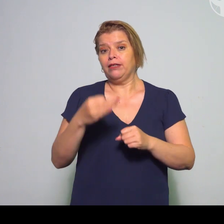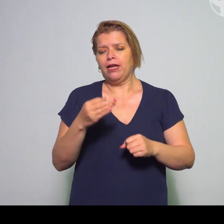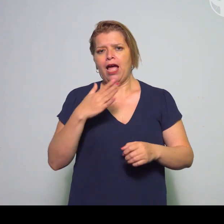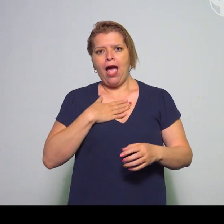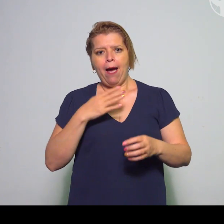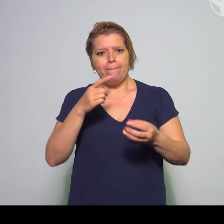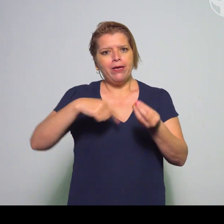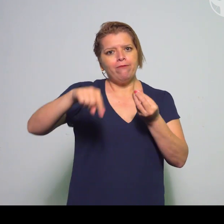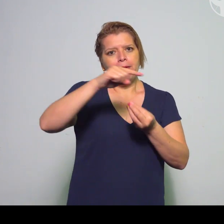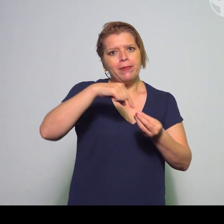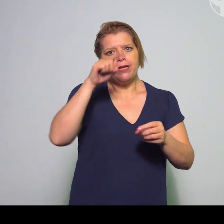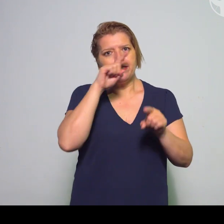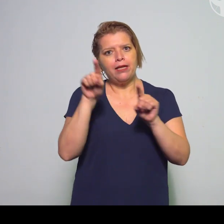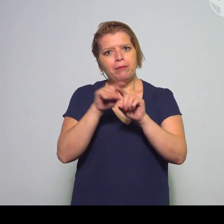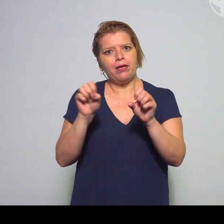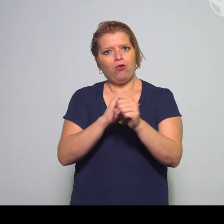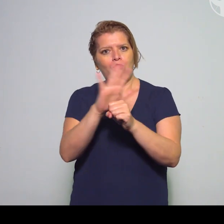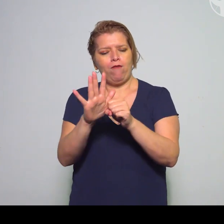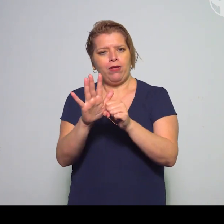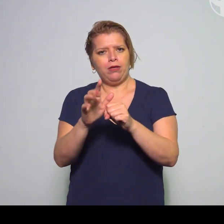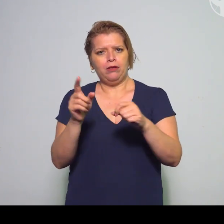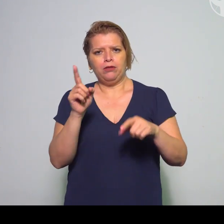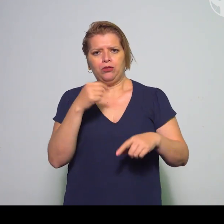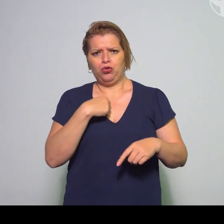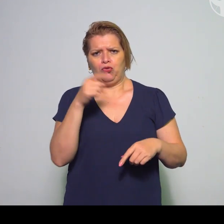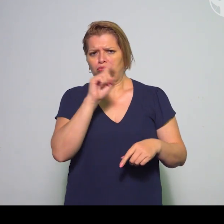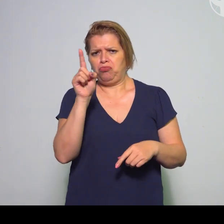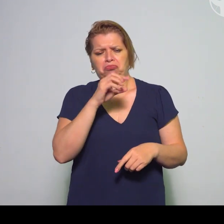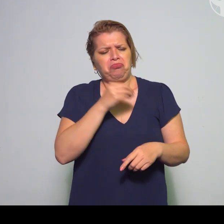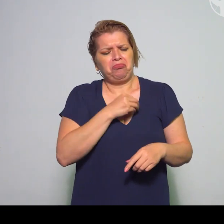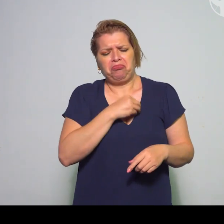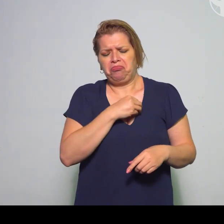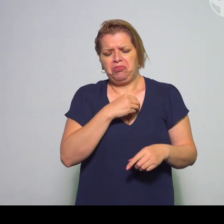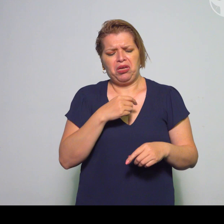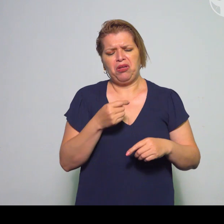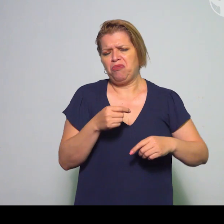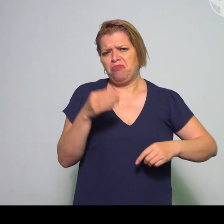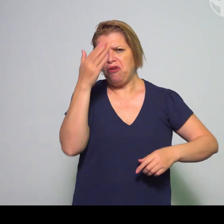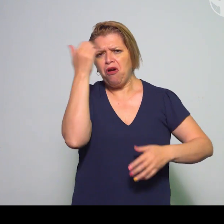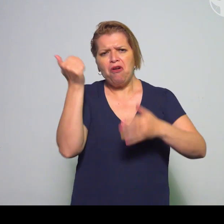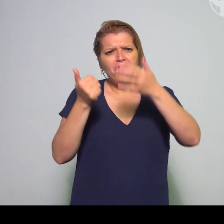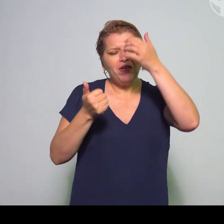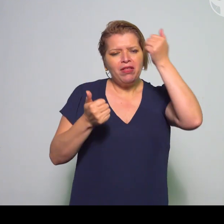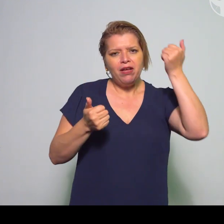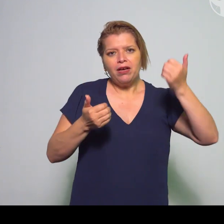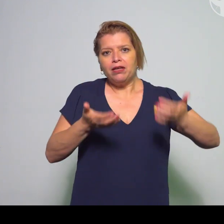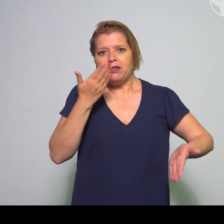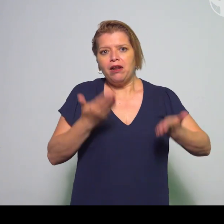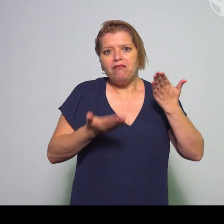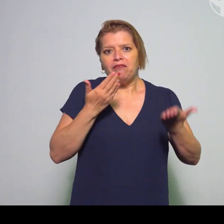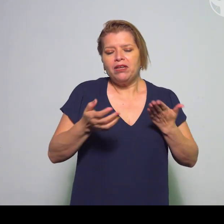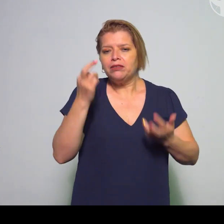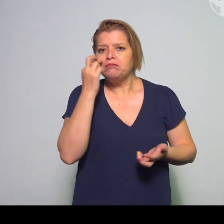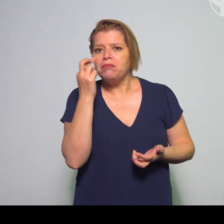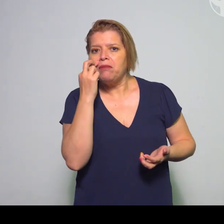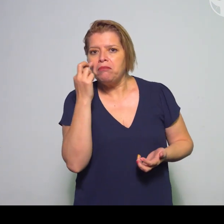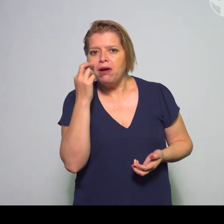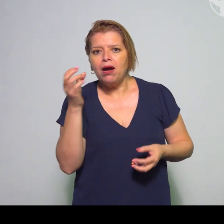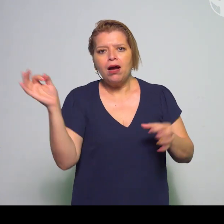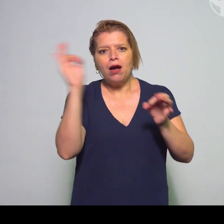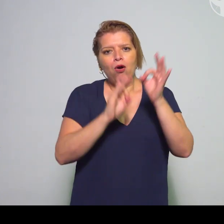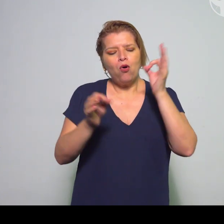Y yo no quiero dejar de ser sensible con aquella familia que tiene quizá al padre de familia o